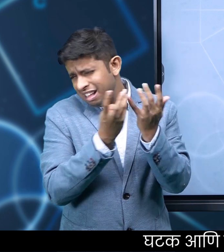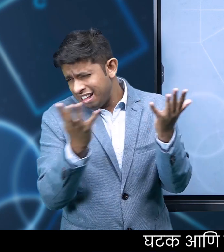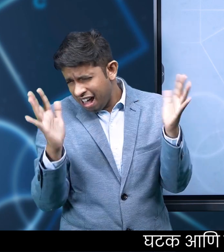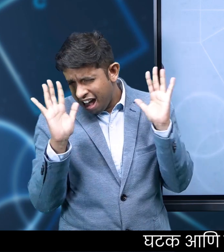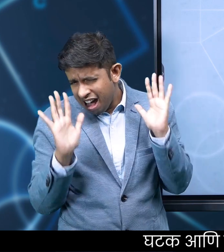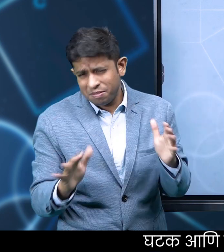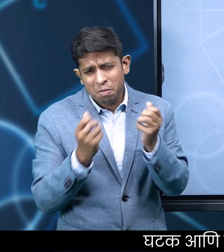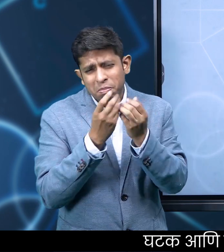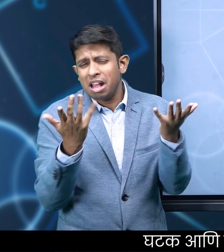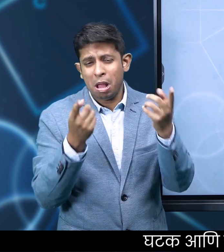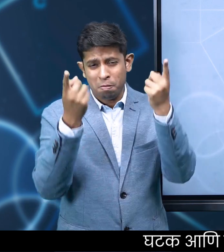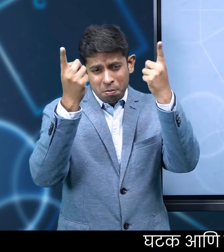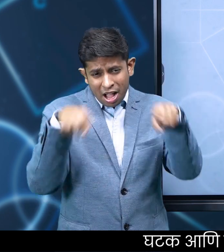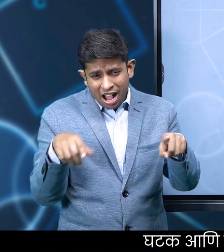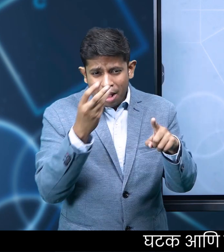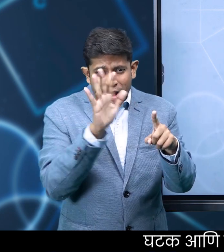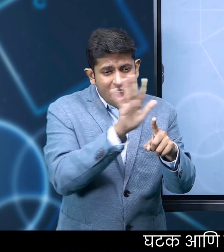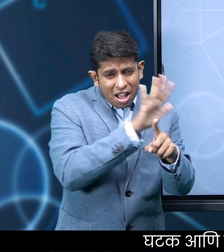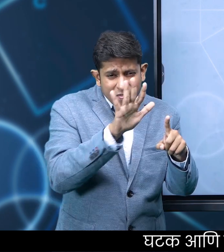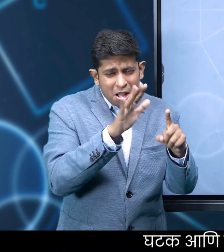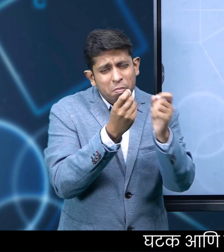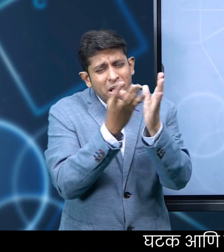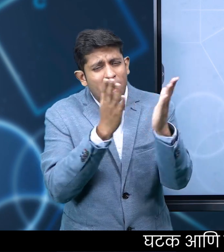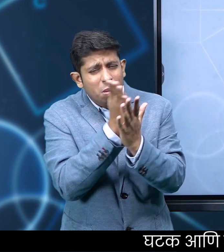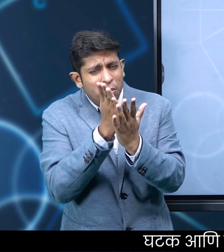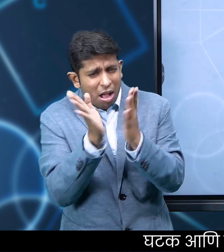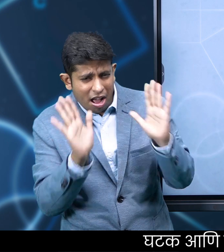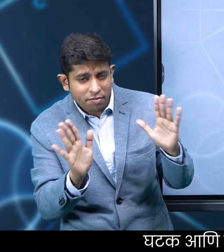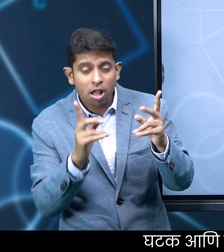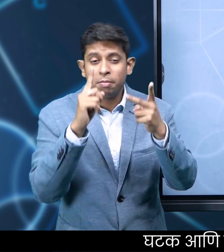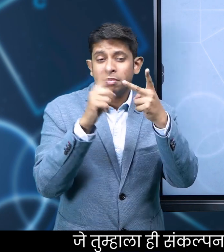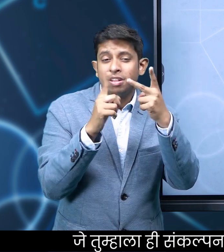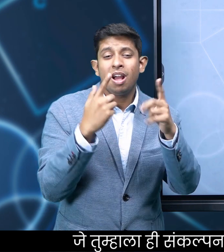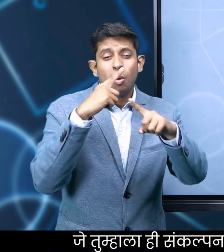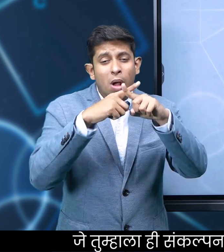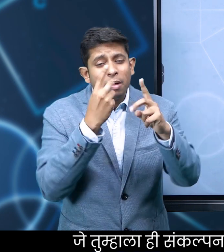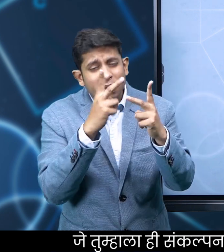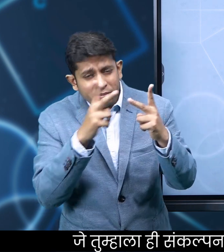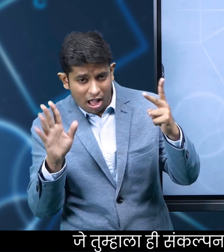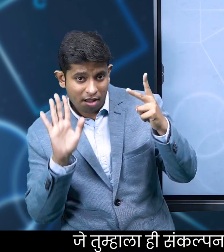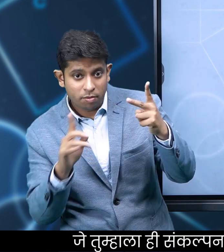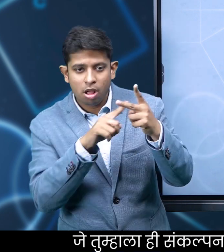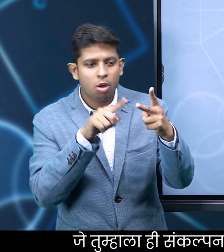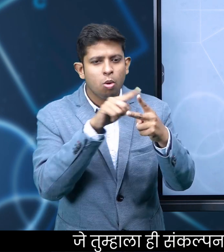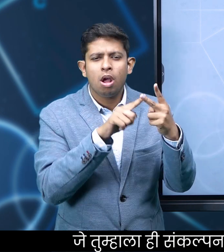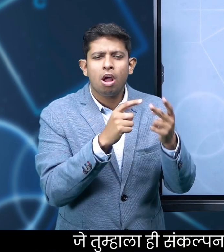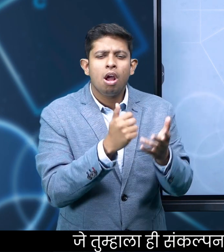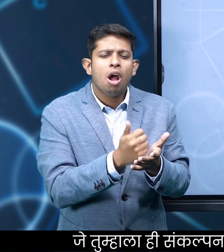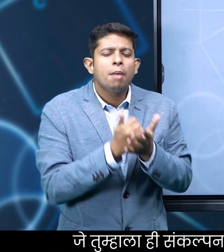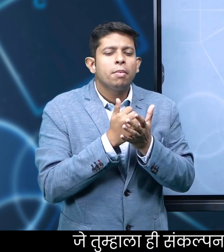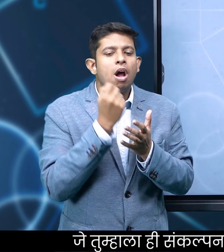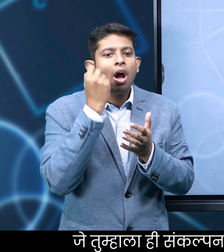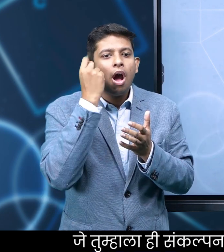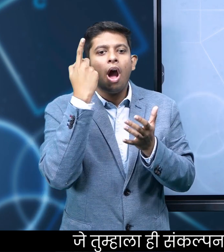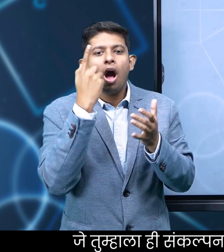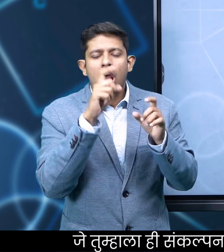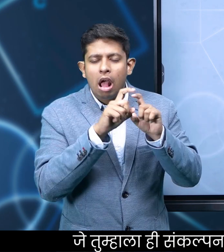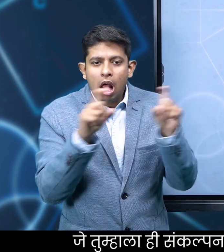घटक आणि गुणाकारांचे अनेक गुणधर्म आहेत जे तुम्हाला ही संकल्पना योग्यरित्या समजून घेण्यास मदत